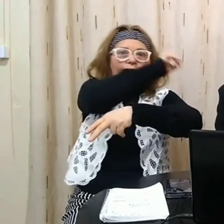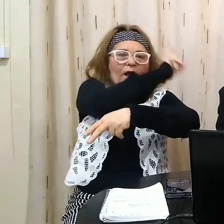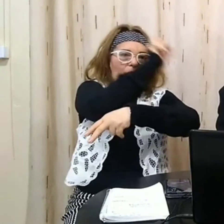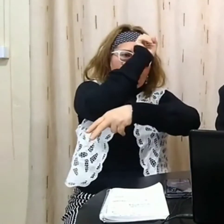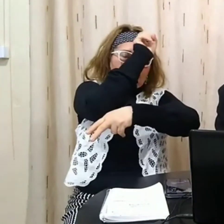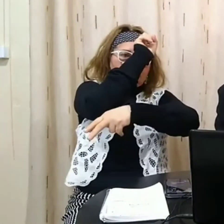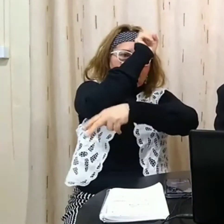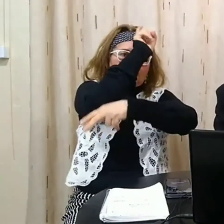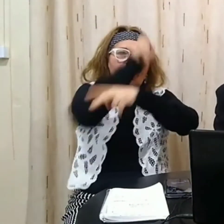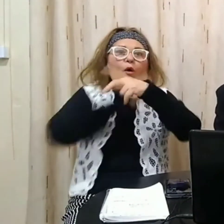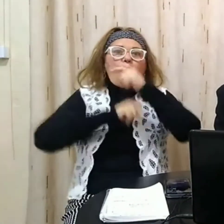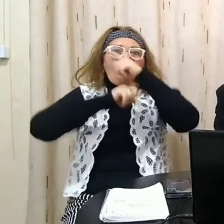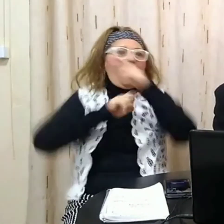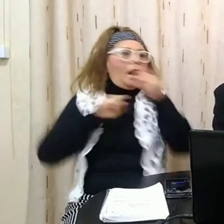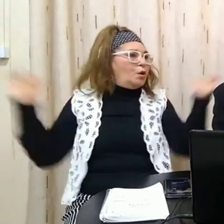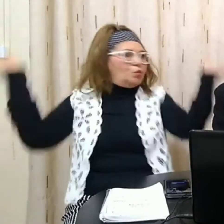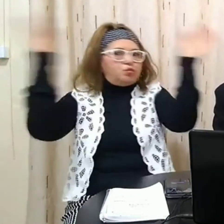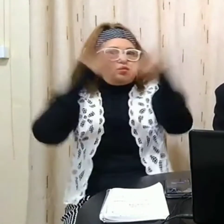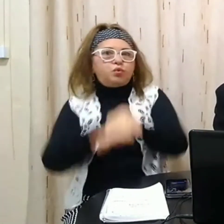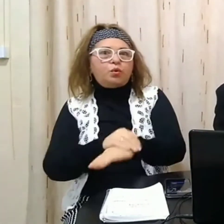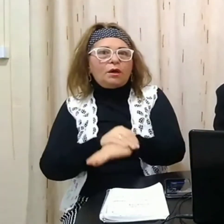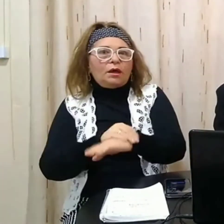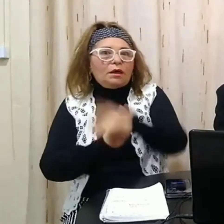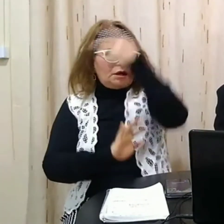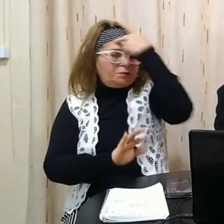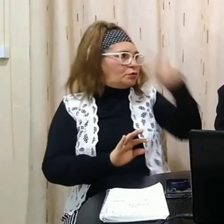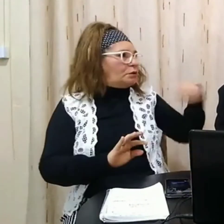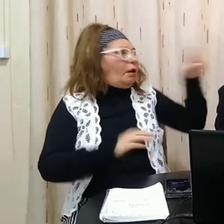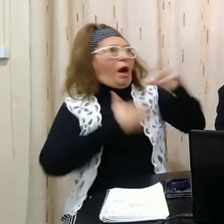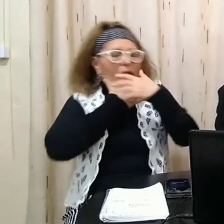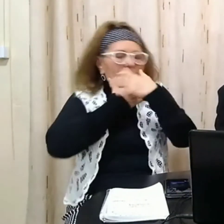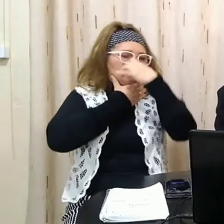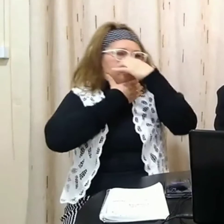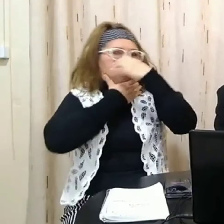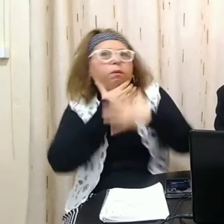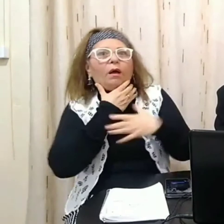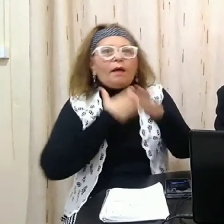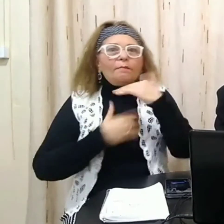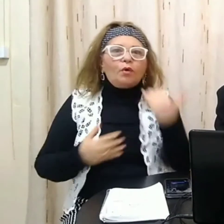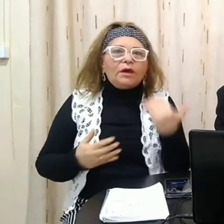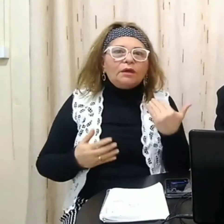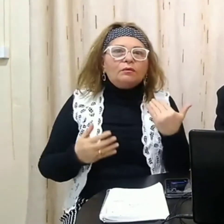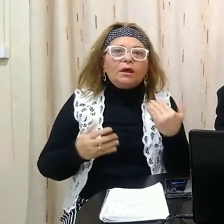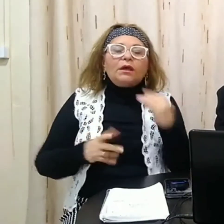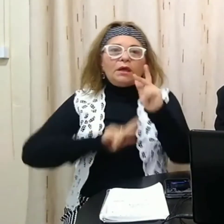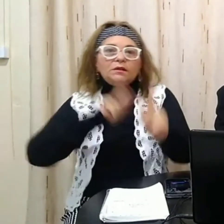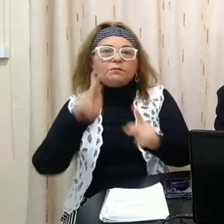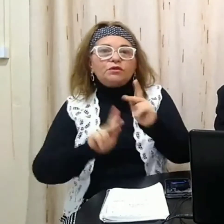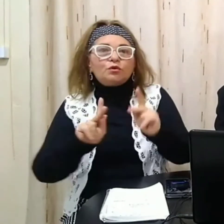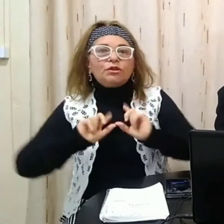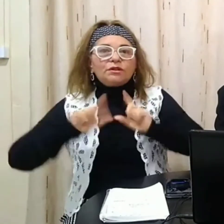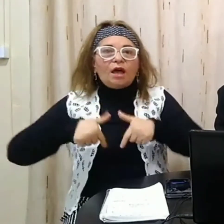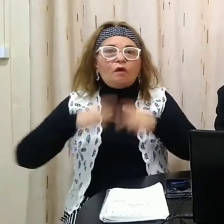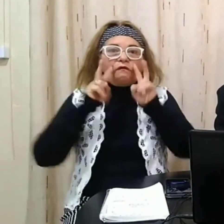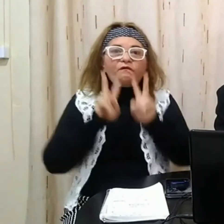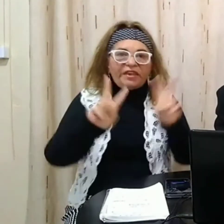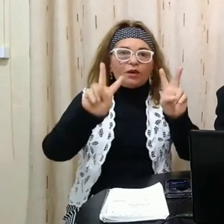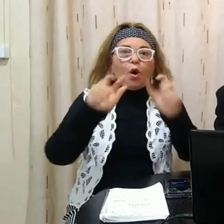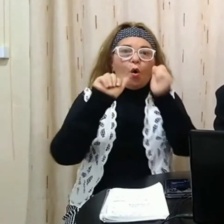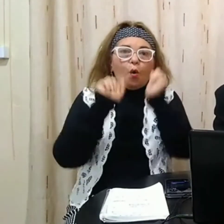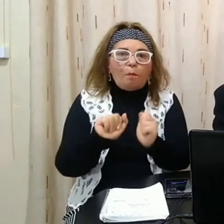aquele exército. Eles viram várias outras coisas da manifestação do poder de Deus. E começaram